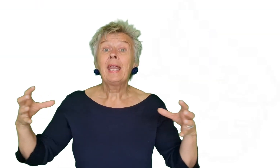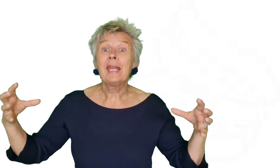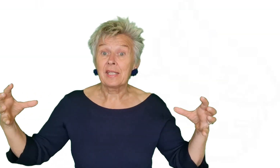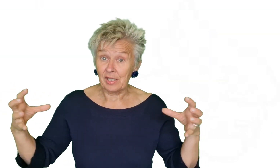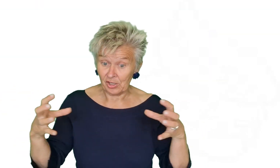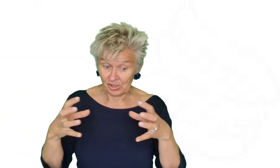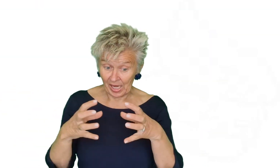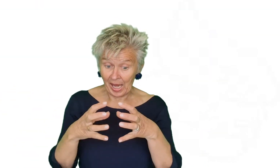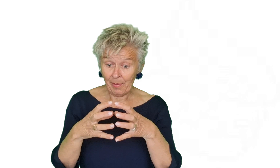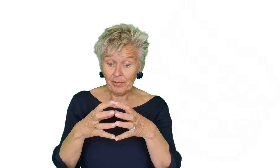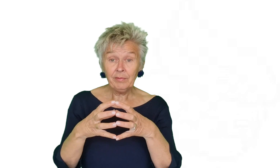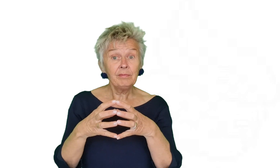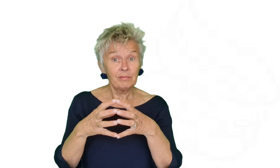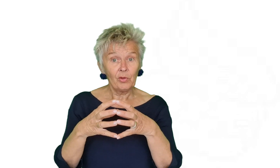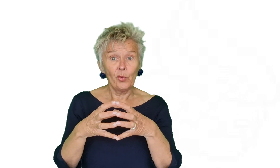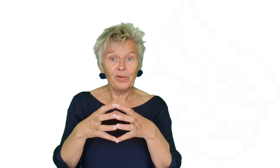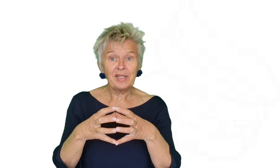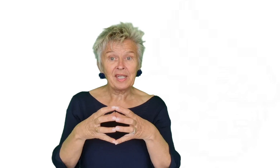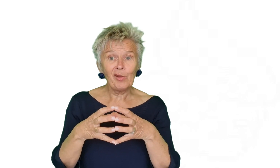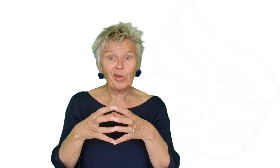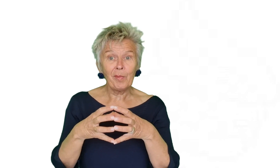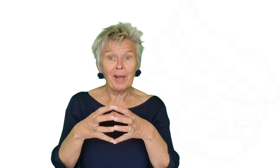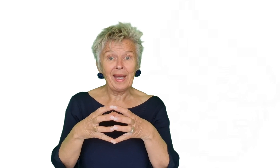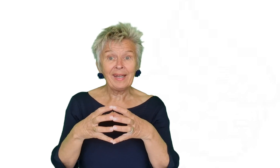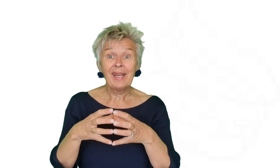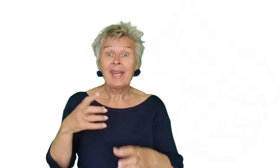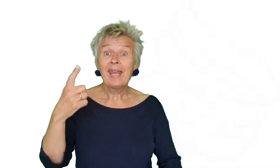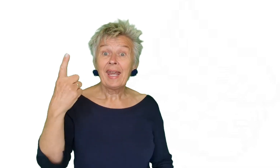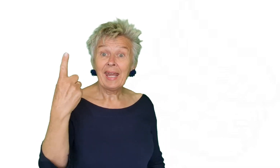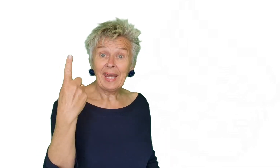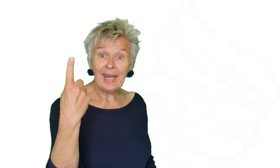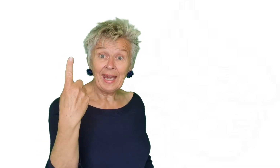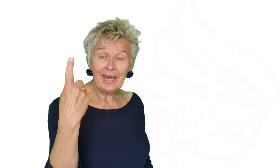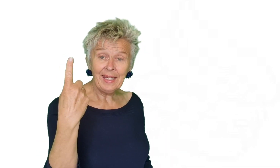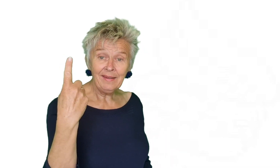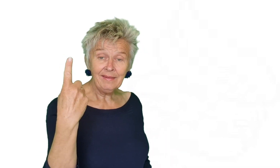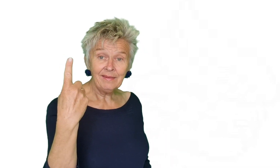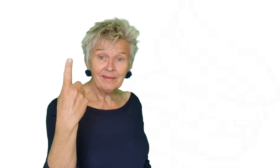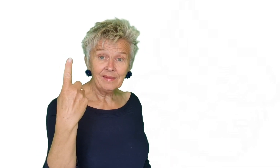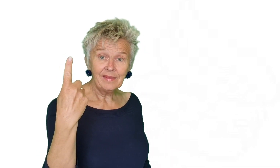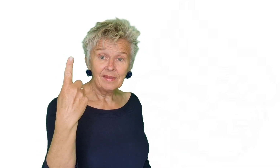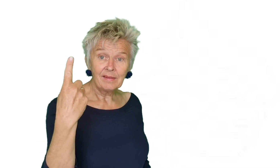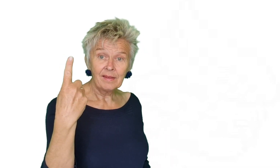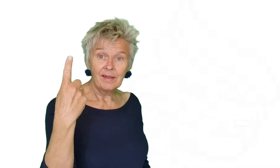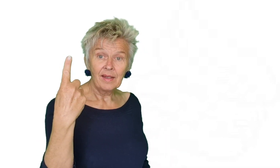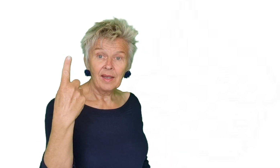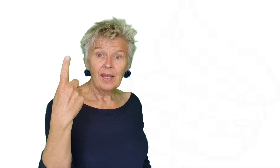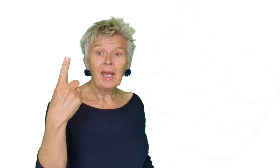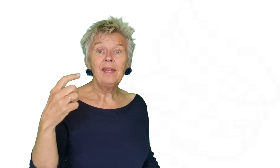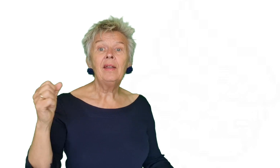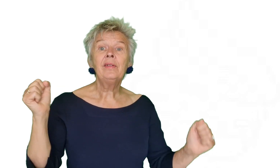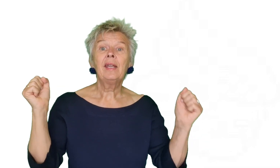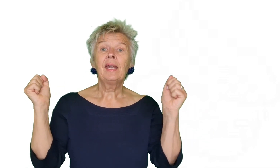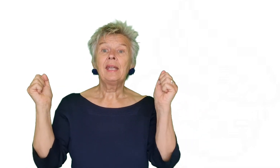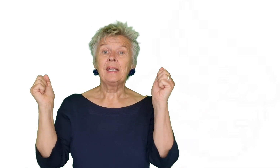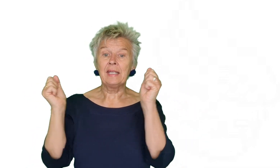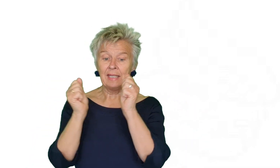Is samen, ook weer hetzelfde gebaar, 1. En dan